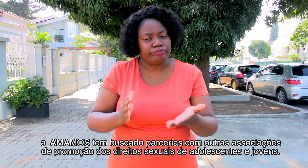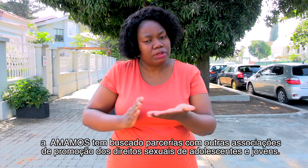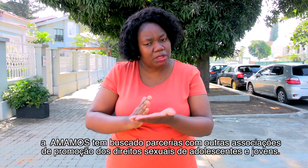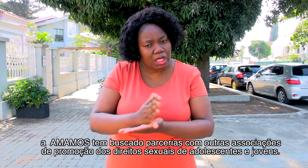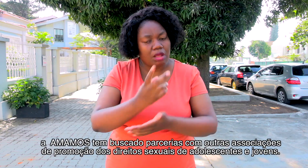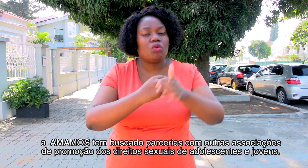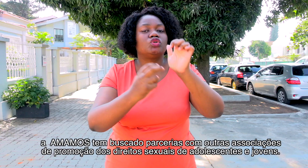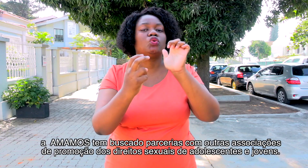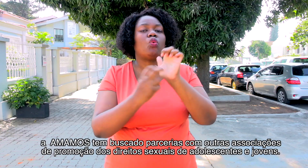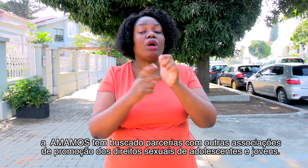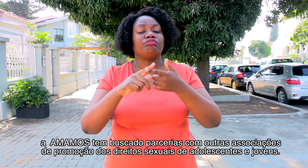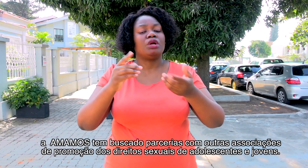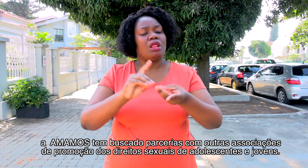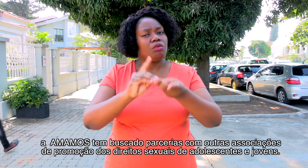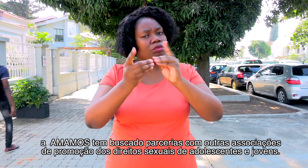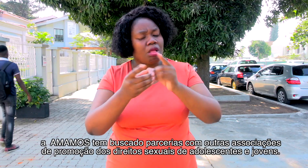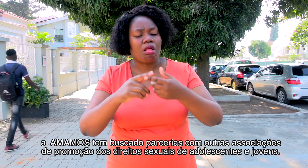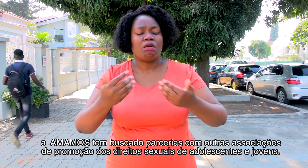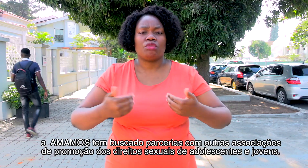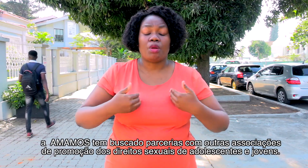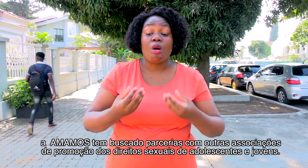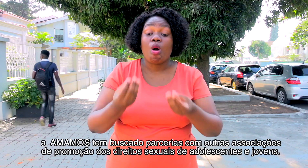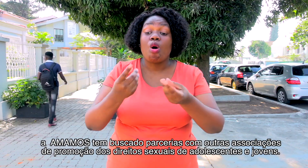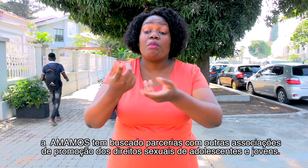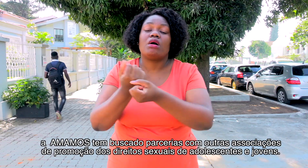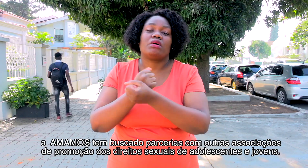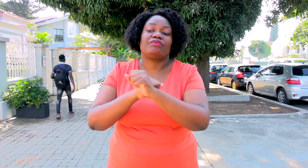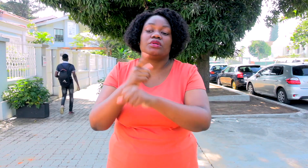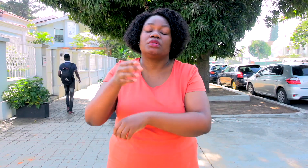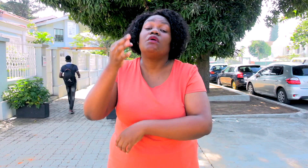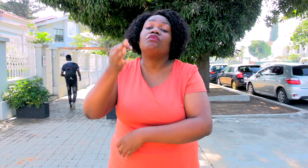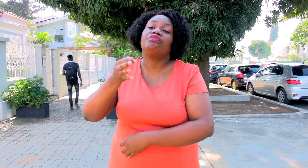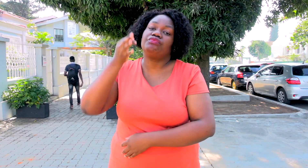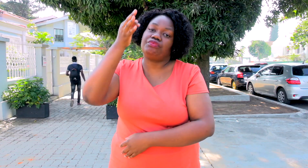outras associações de promoção dos direitos sexuais de adolescentes e jovens.